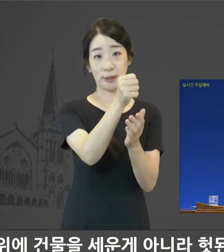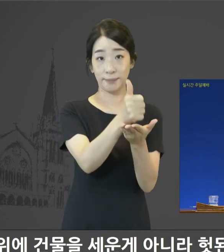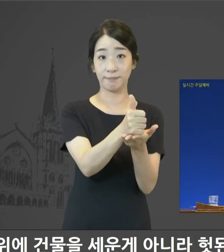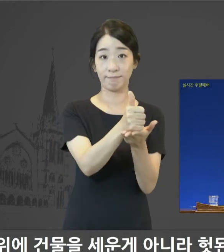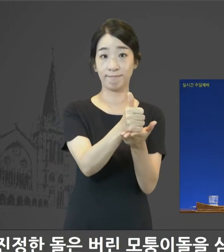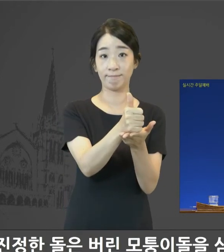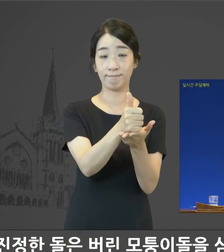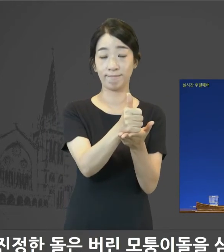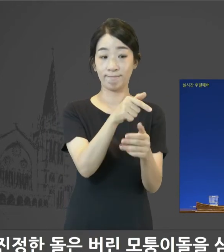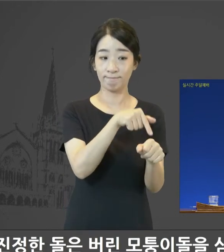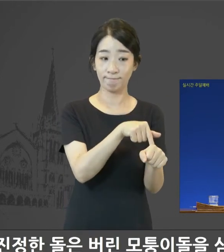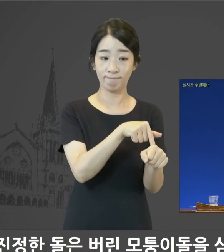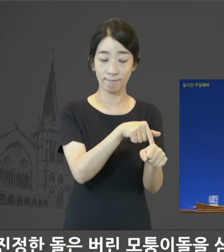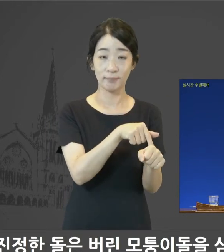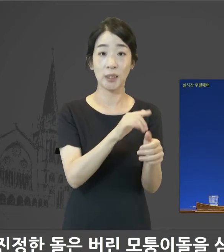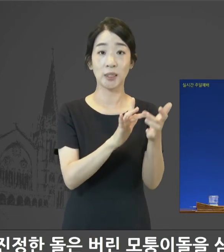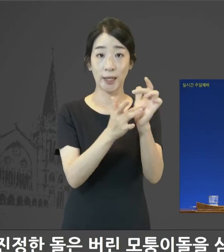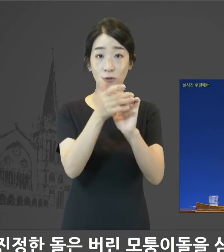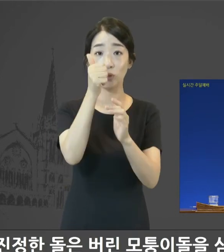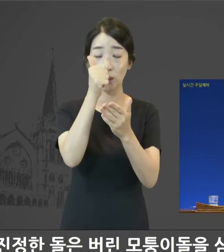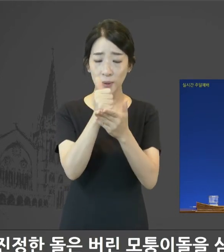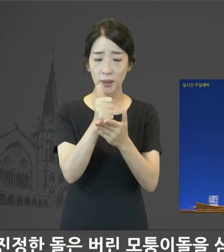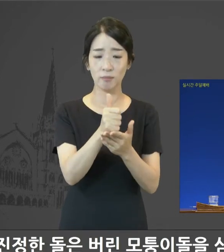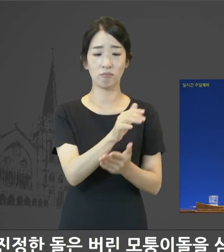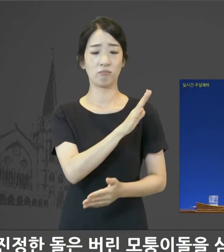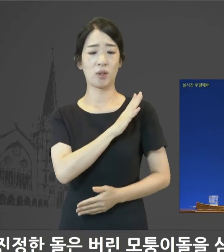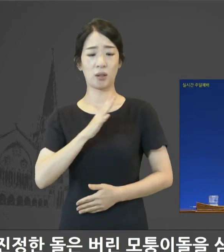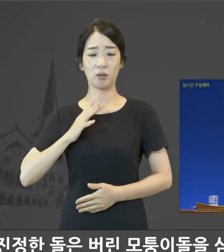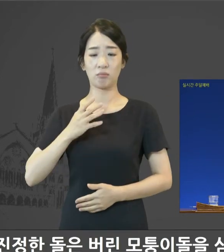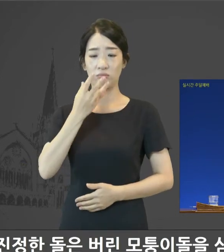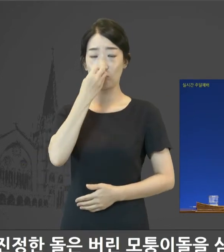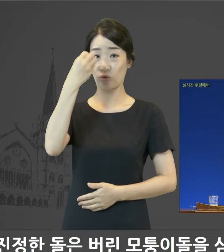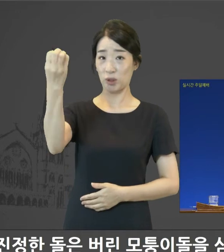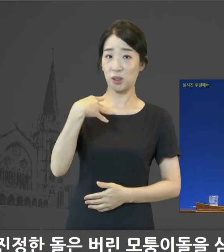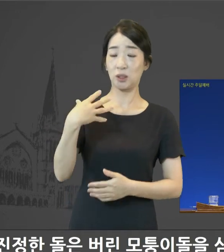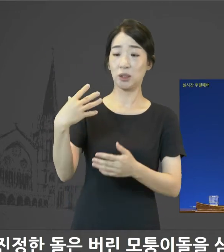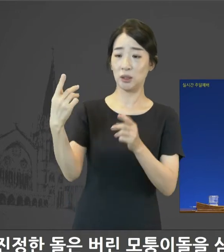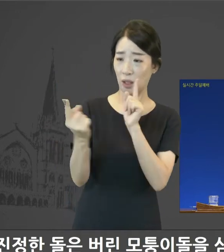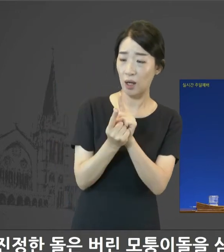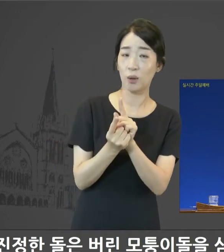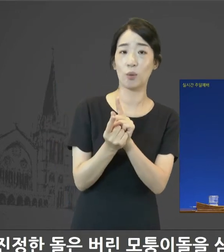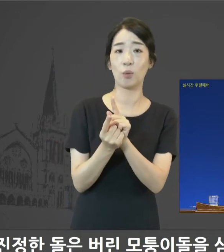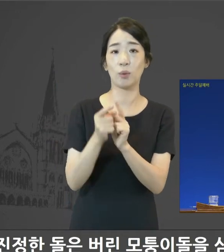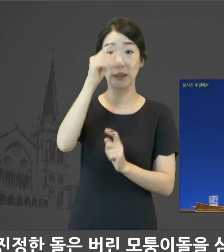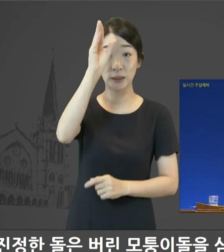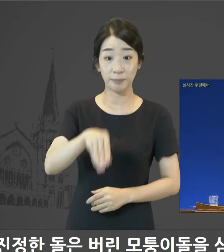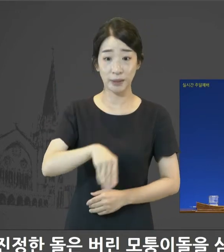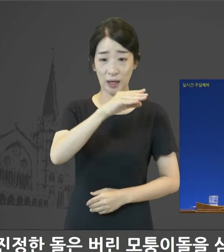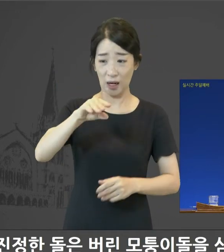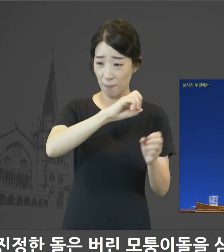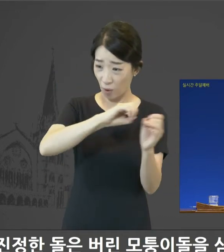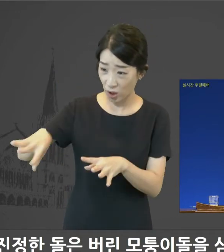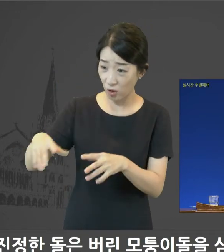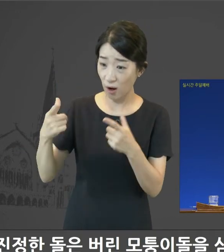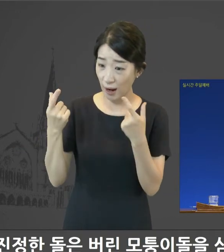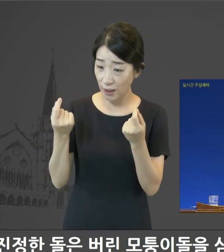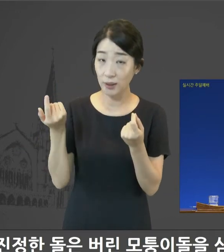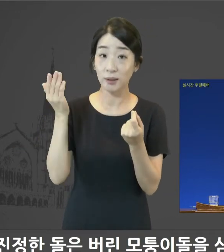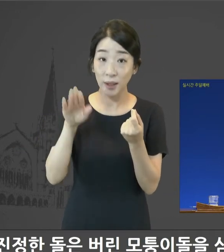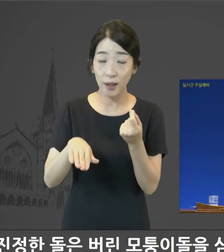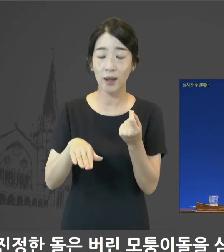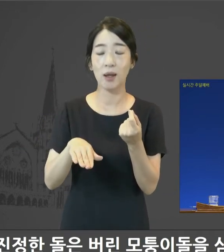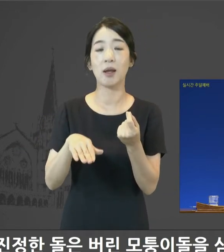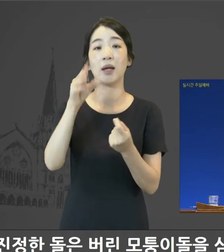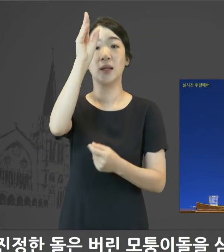예수님이 배신당하고 십자가에 버려진 것처럼 보였는데 그를 들어서 그